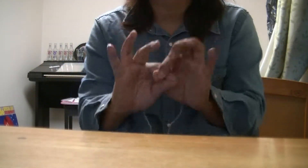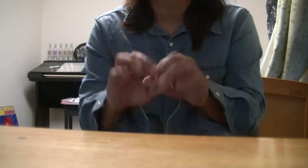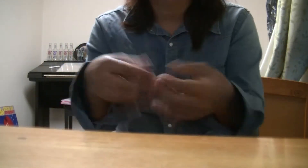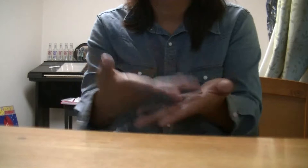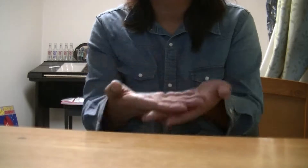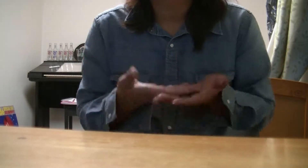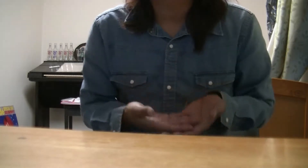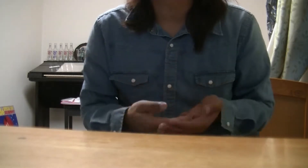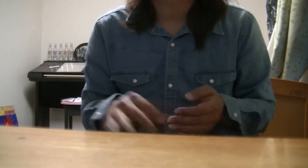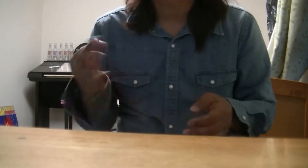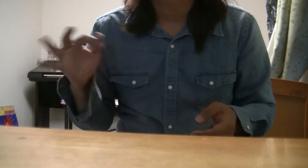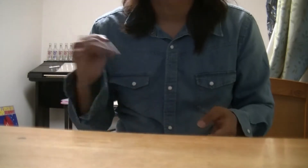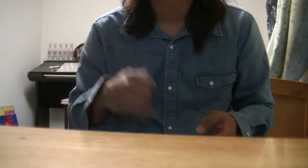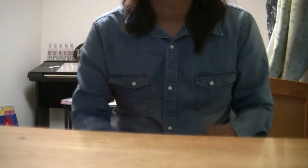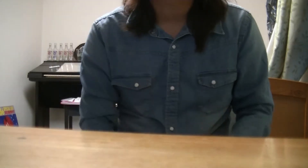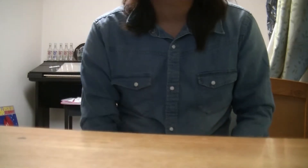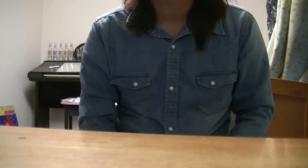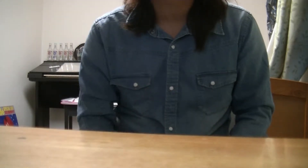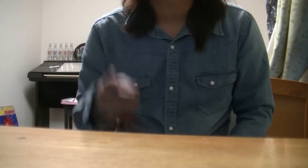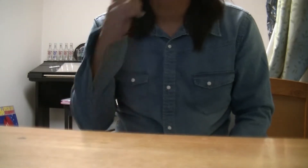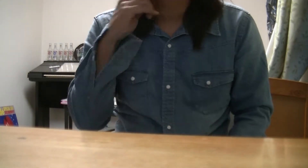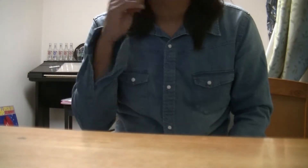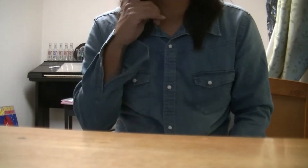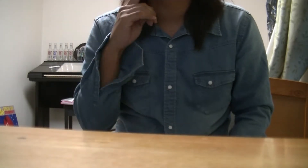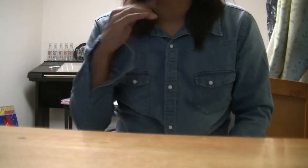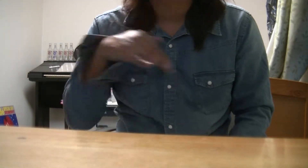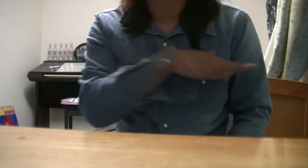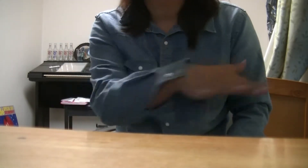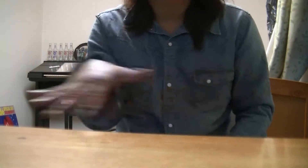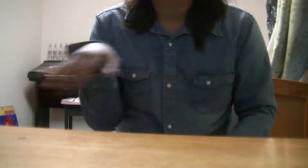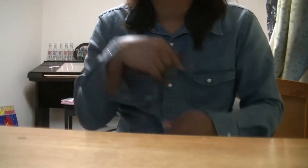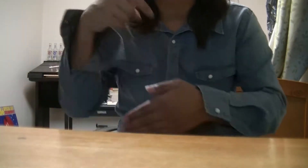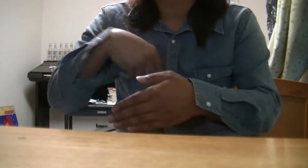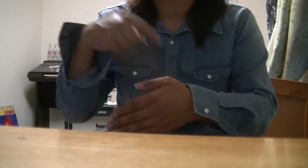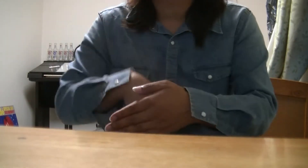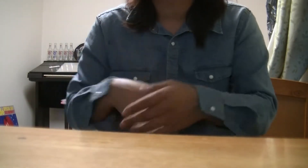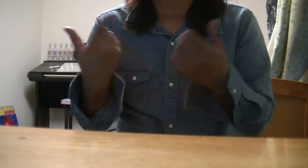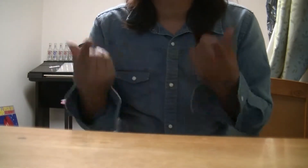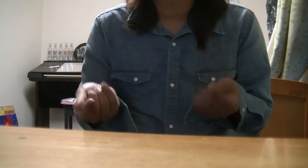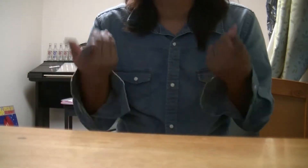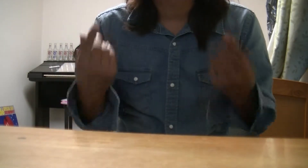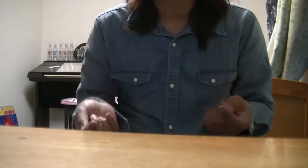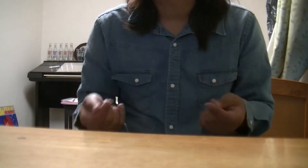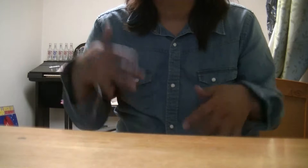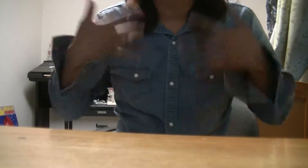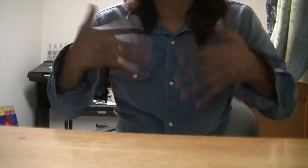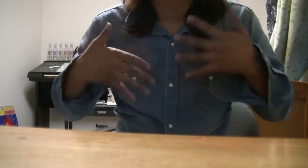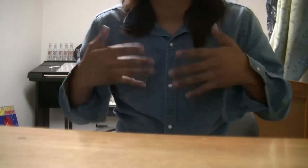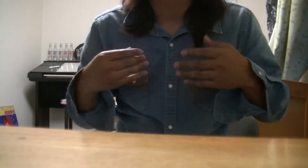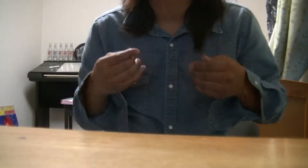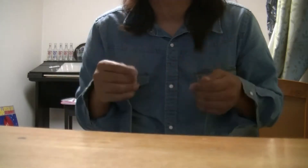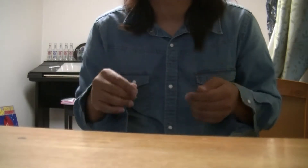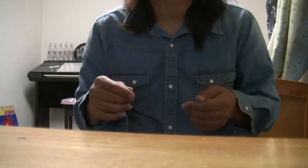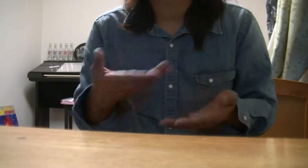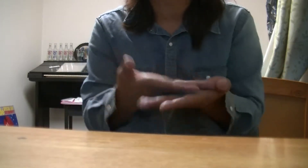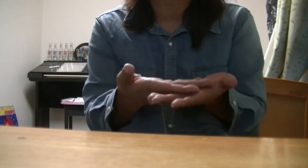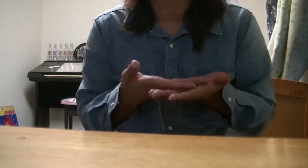か。もしかしたらこの中の何人かは同じようなシチュエーションの研修を受けた時に自分が発表する順番